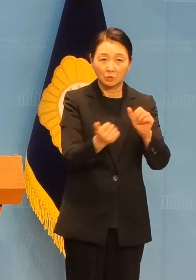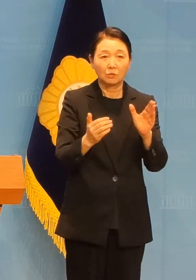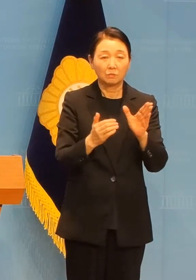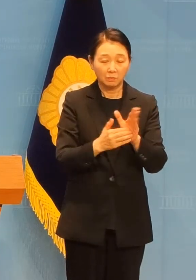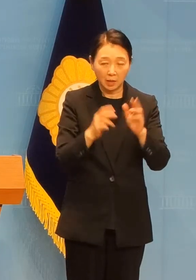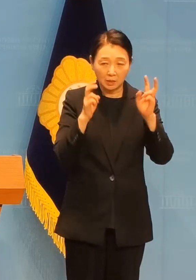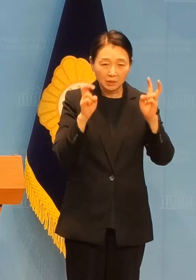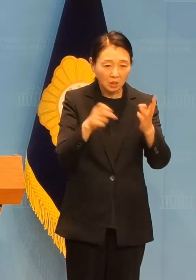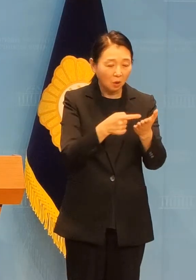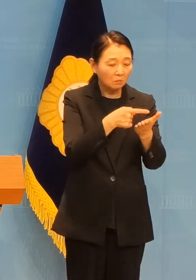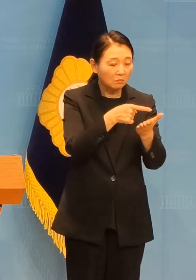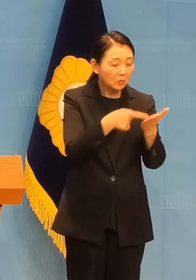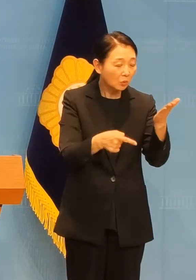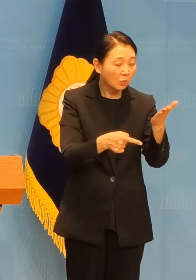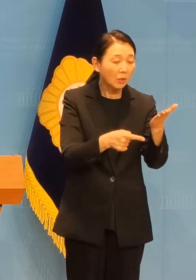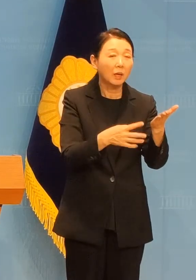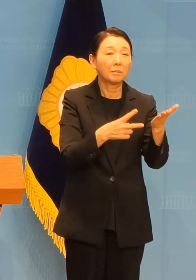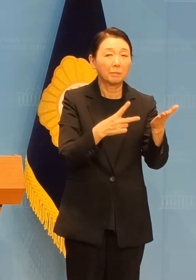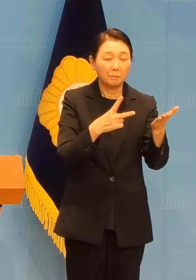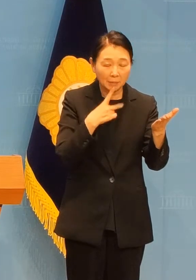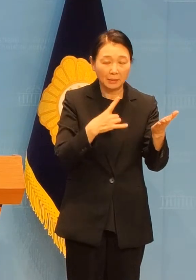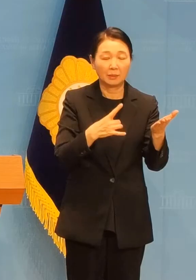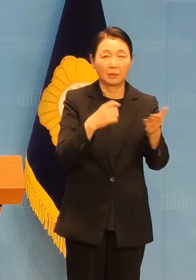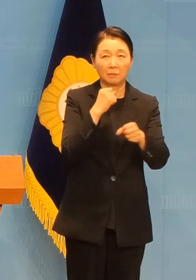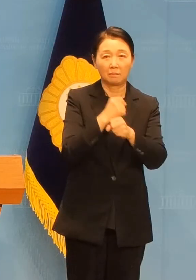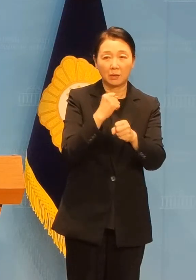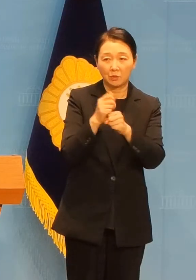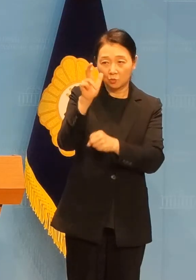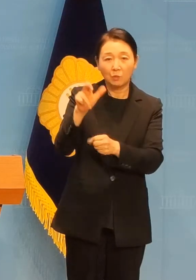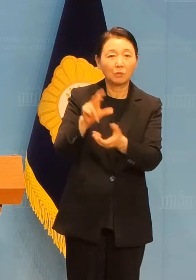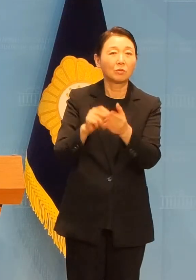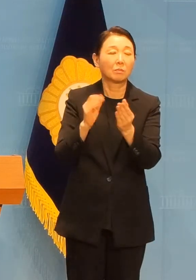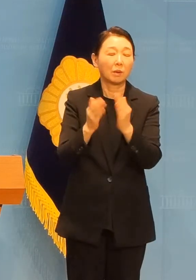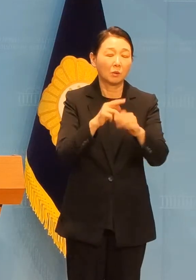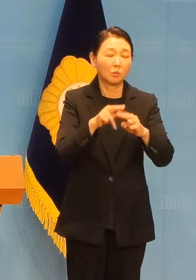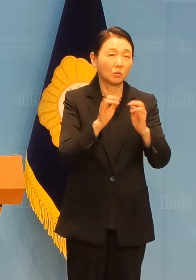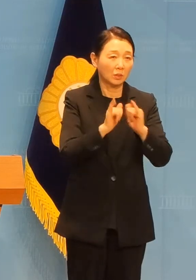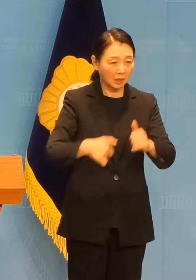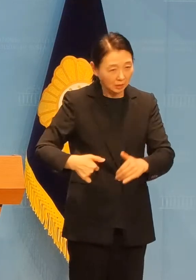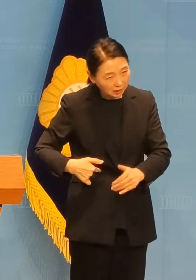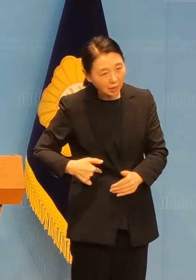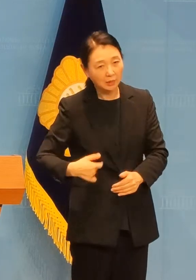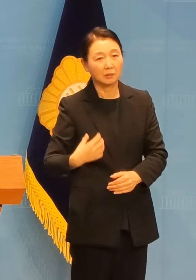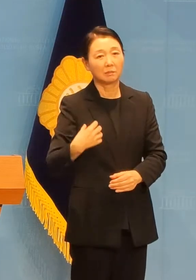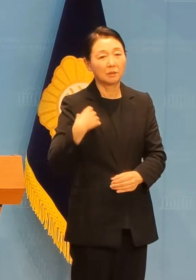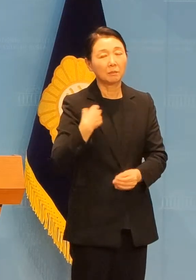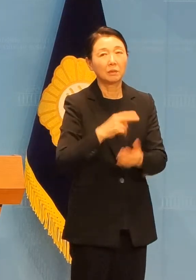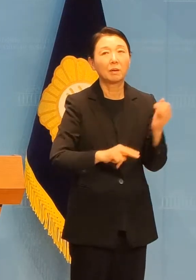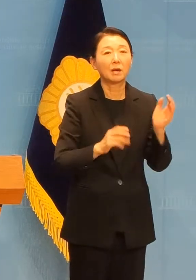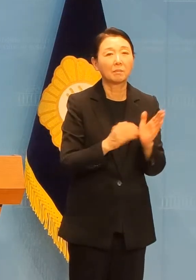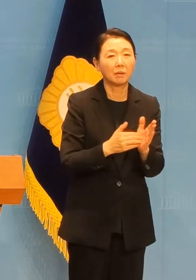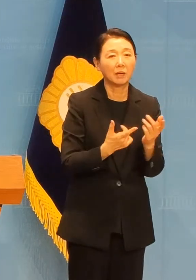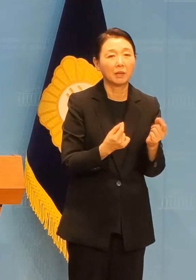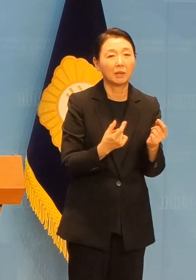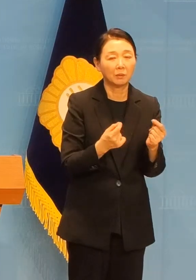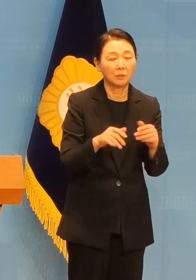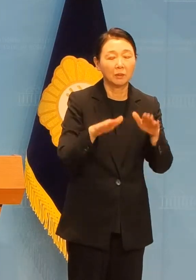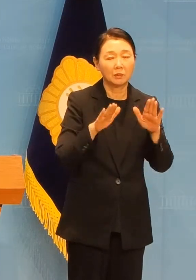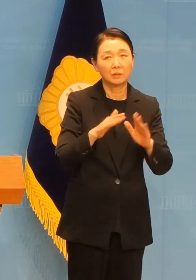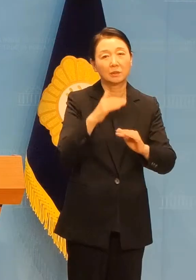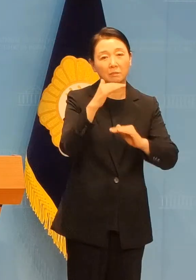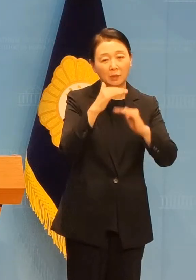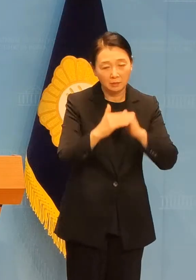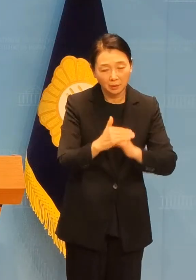기업 리스크로만 취급하는 쿠팡도 문제지만 공직자들이 최소한의 양심과 책임마저 팔아먹었다는 지금의